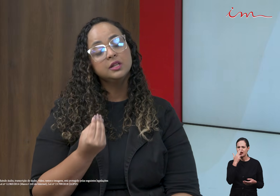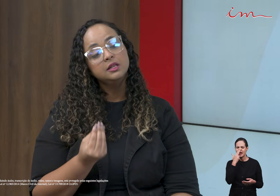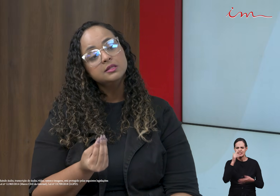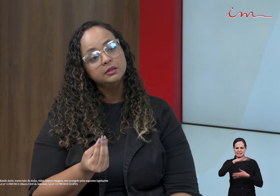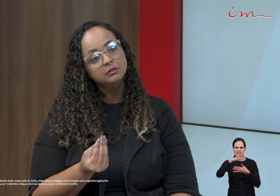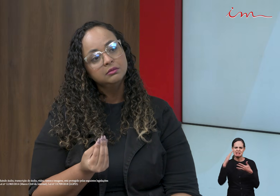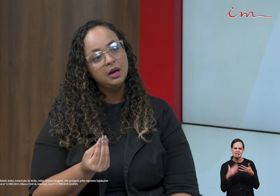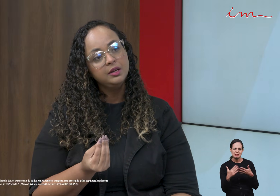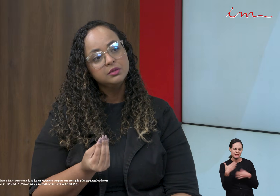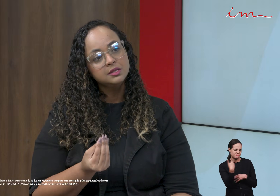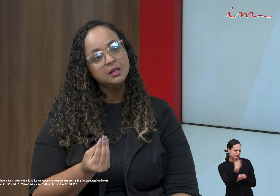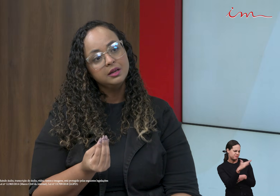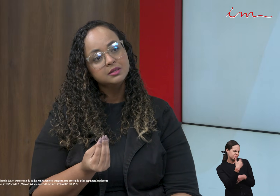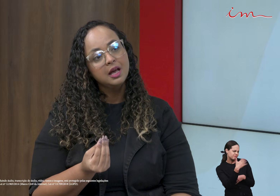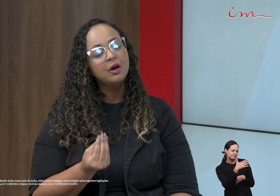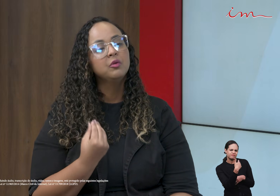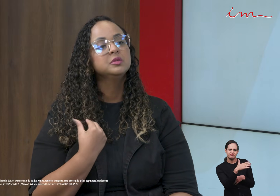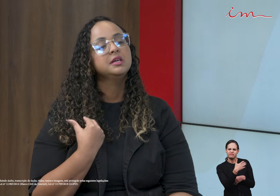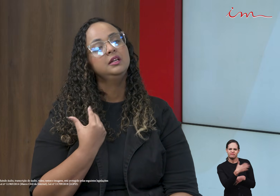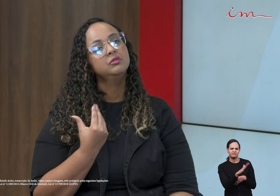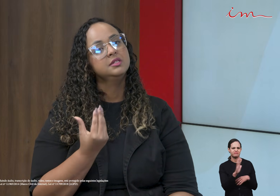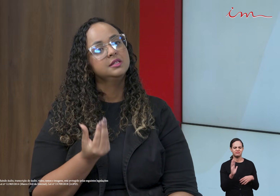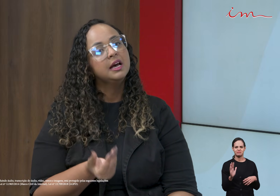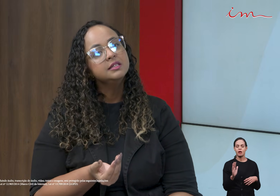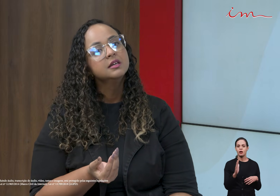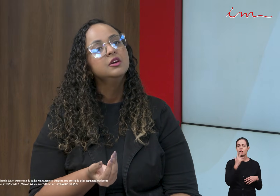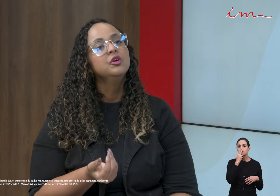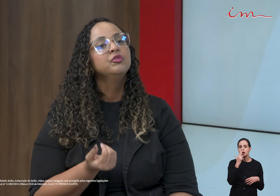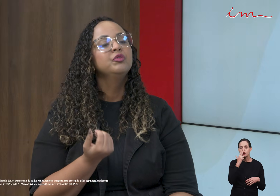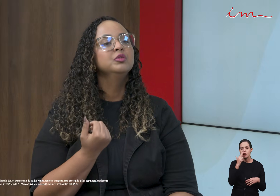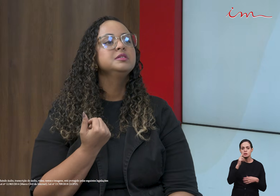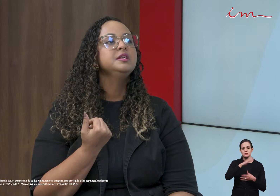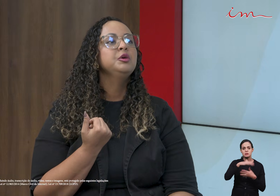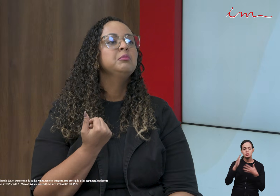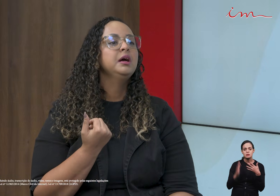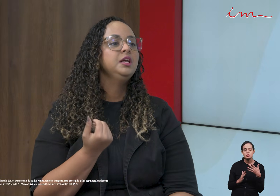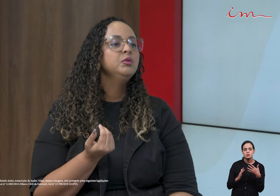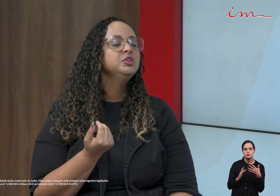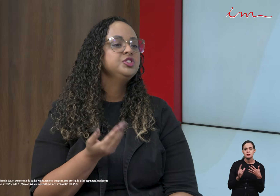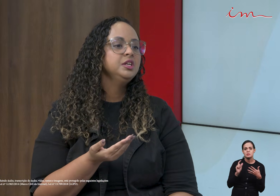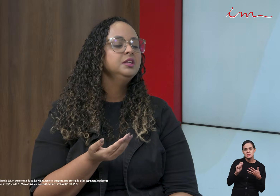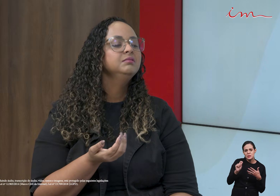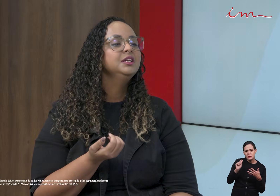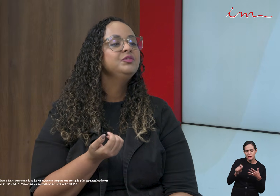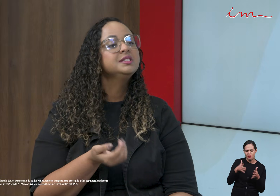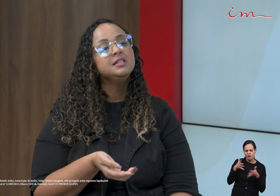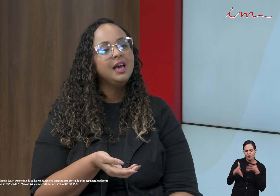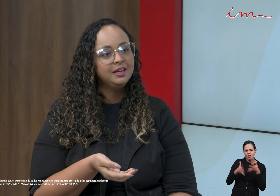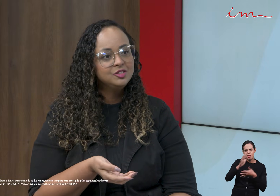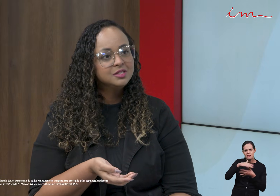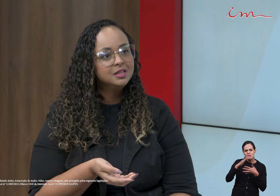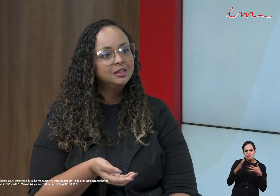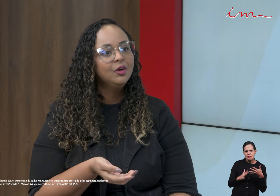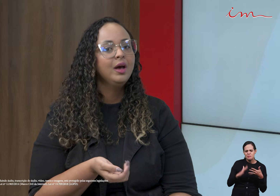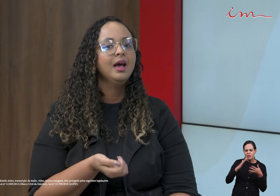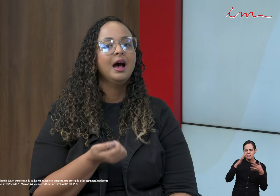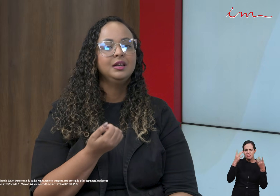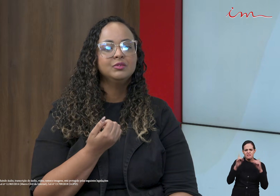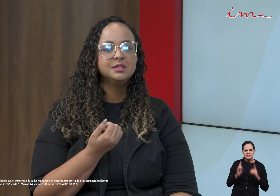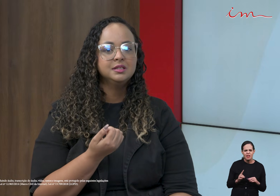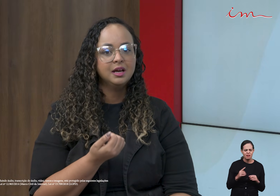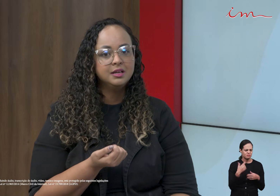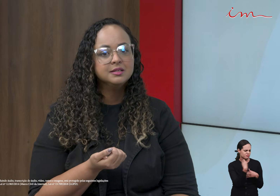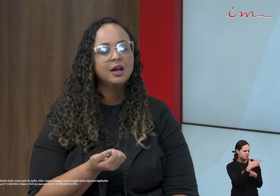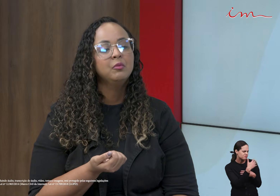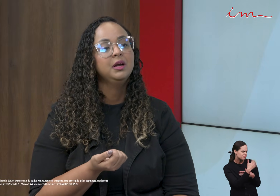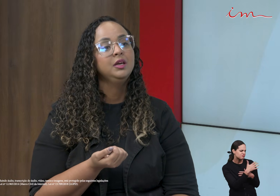estou marginalizando a língua de sinais. É como se a língua de sinais fosse uma língua de deficientes. E não é. A